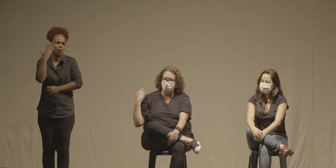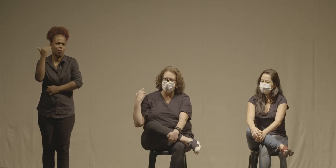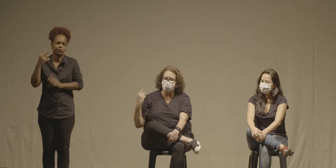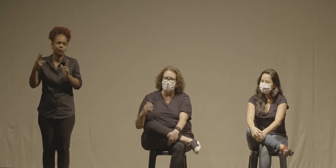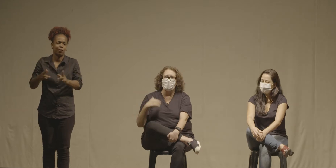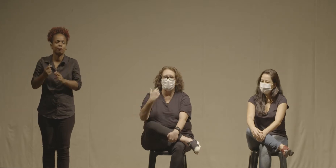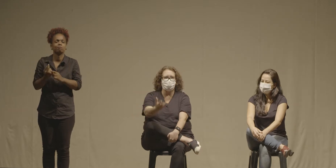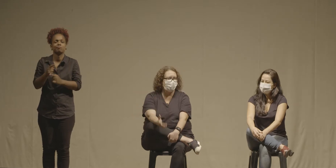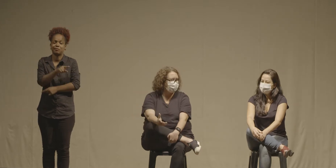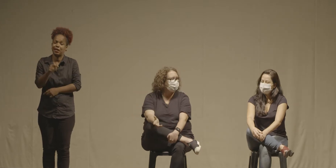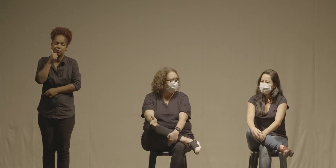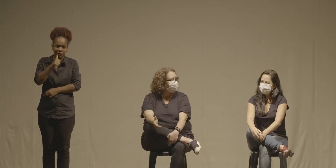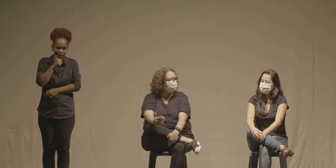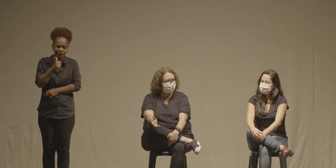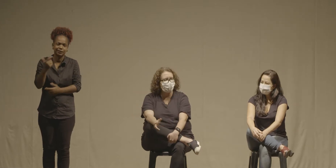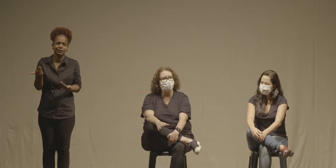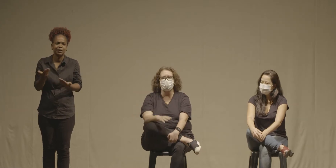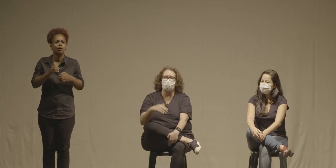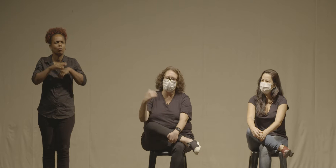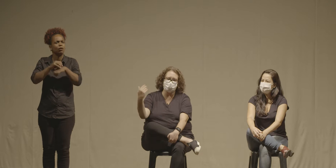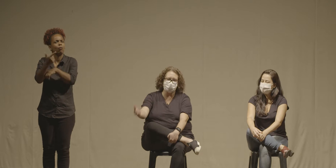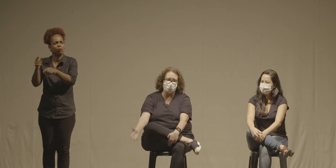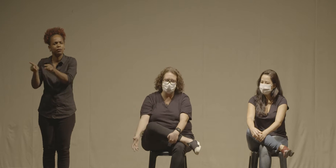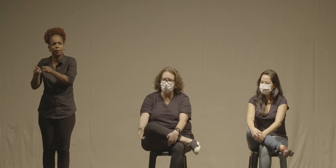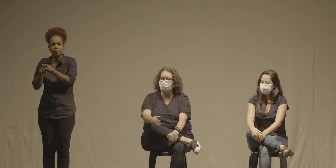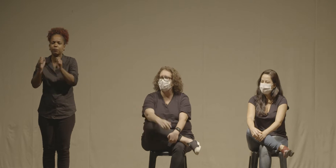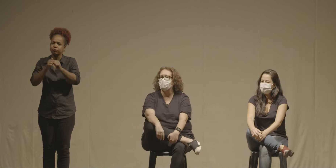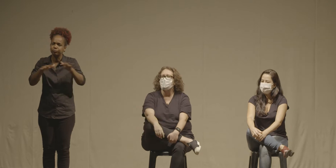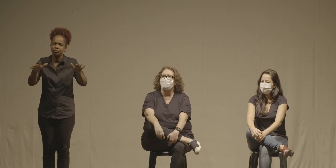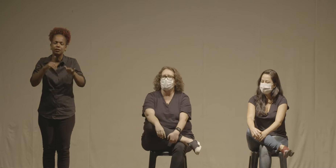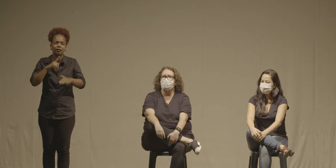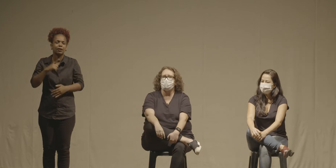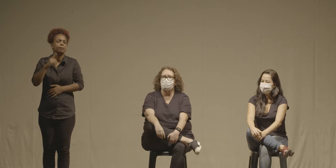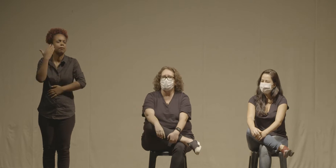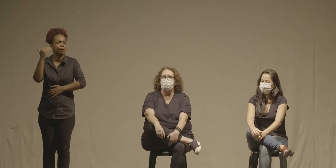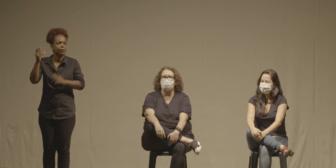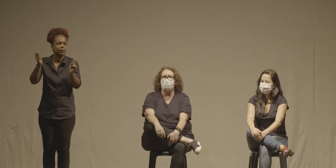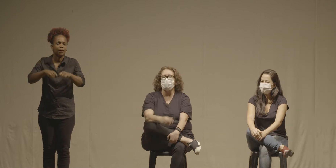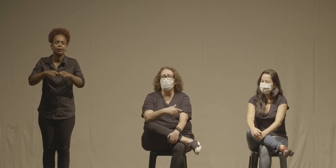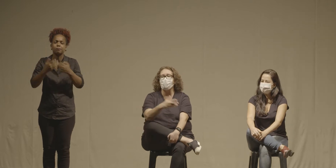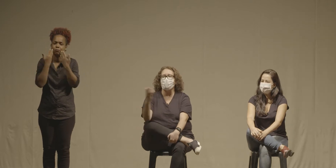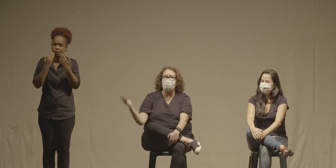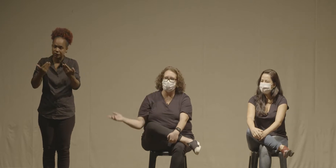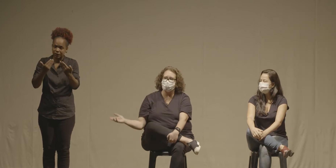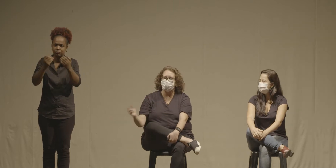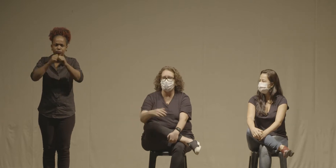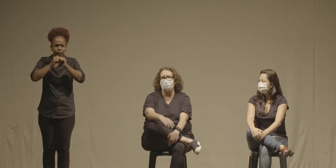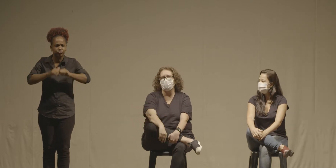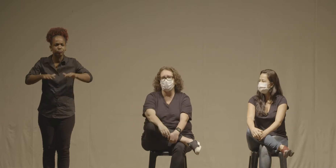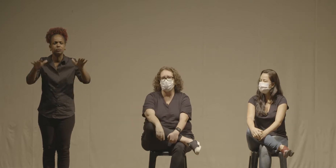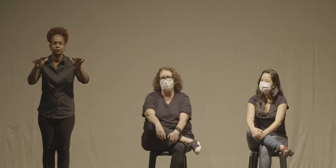dessas mulheres sejam, né, contadas e possam vir à tona e serem